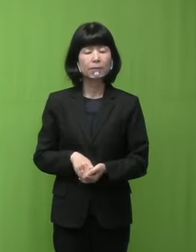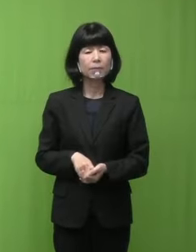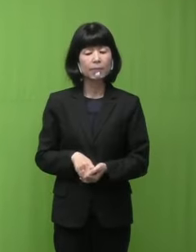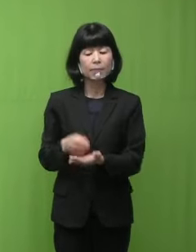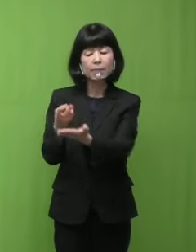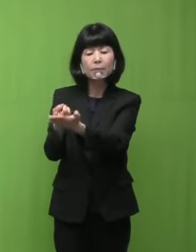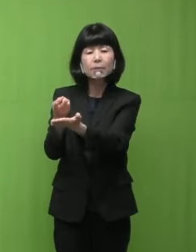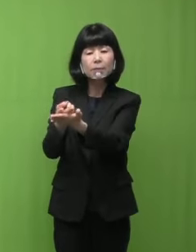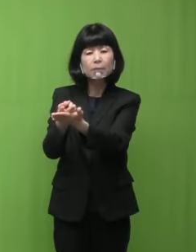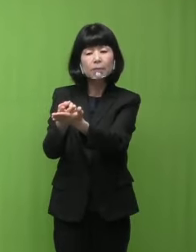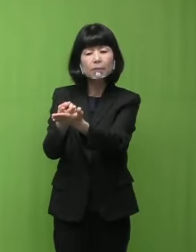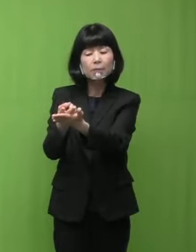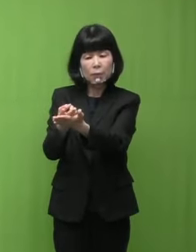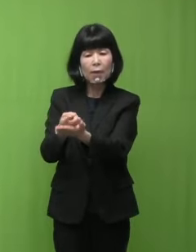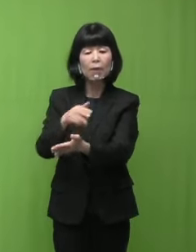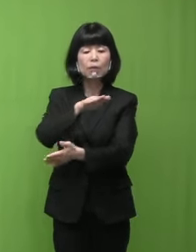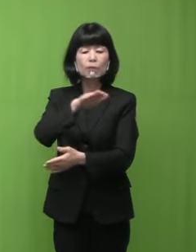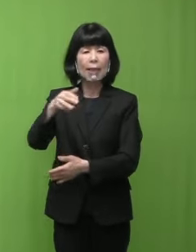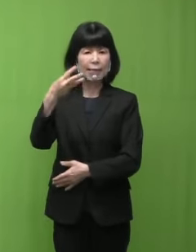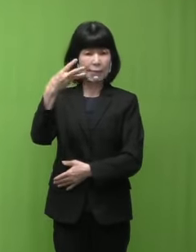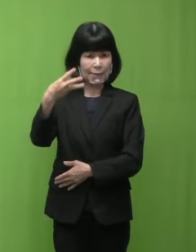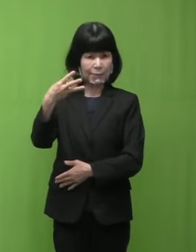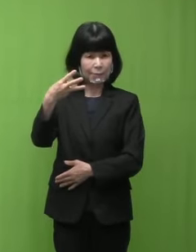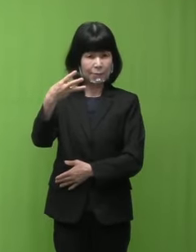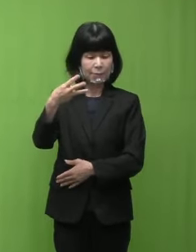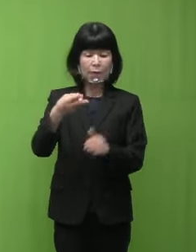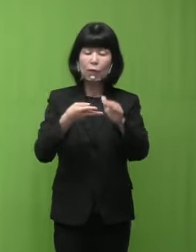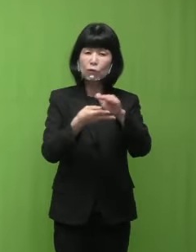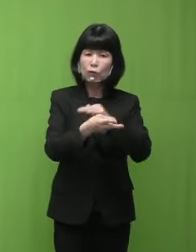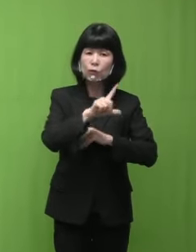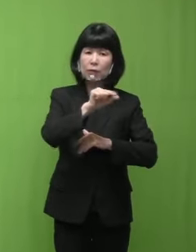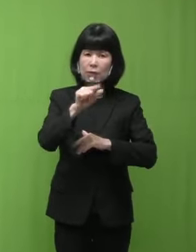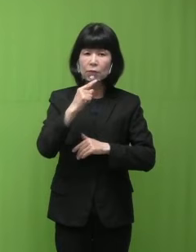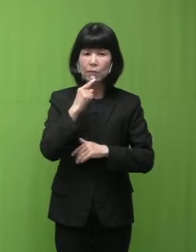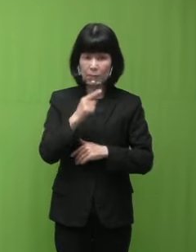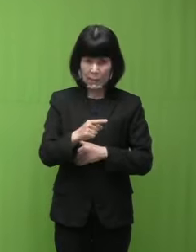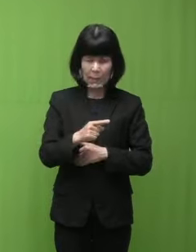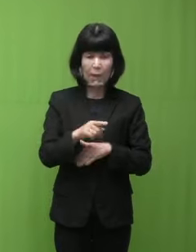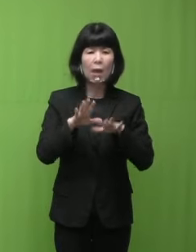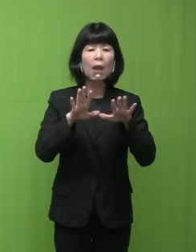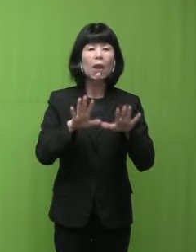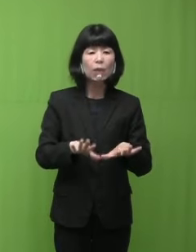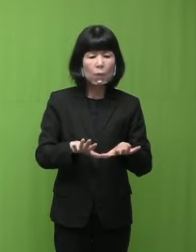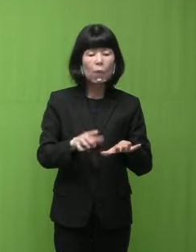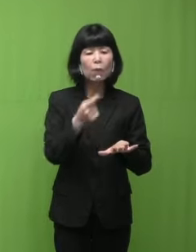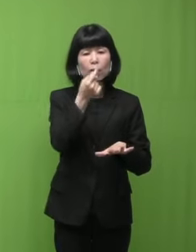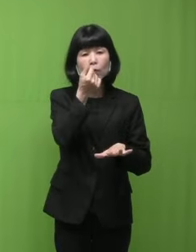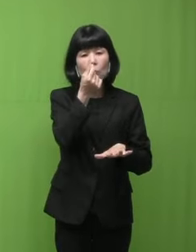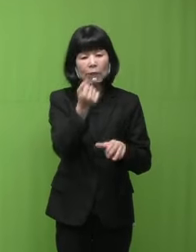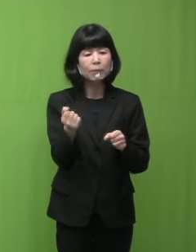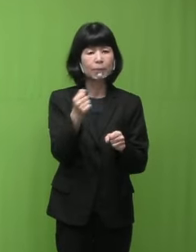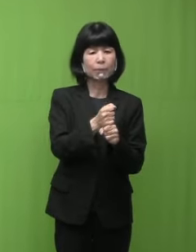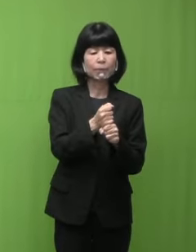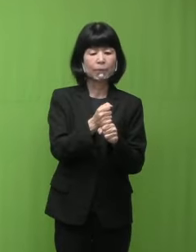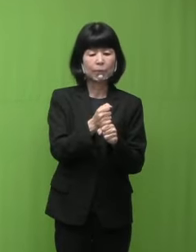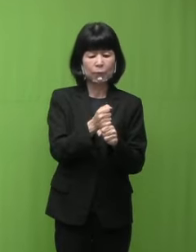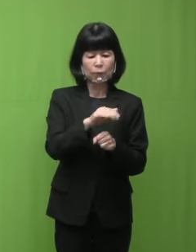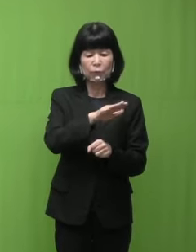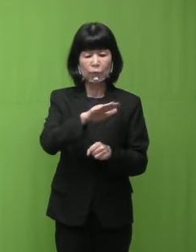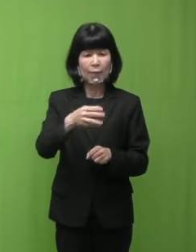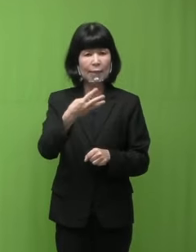ステージ3そしてこの入院率はですね影響を改善しましてあのステージさんから